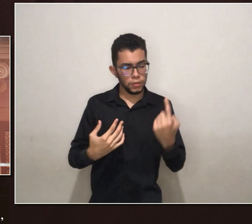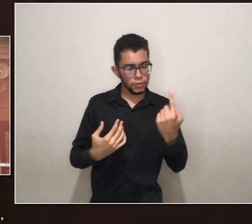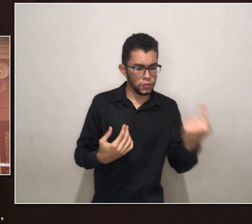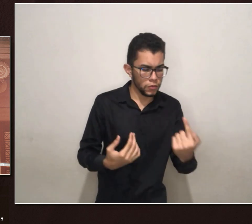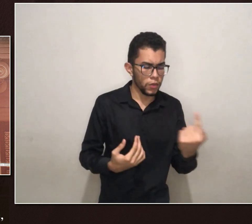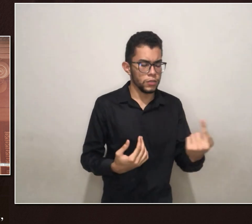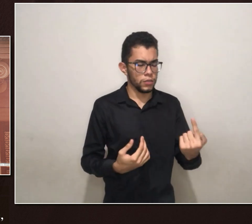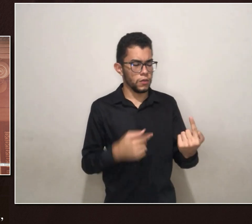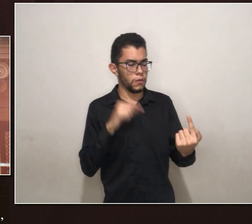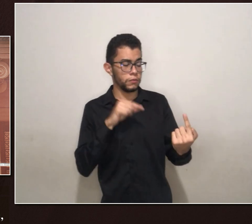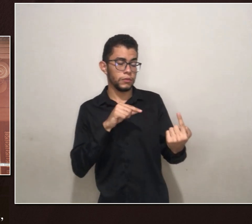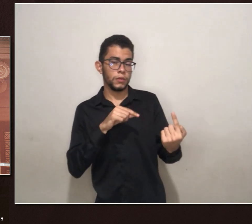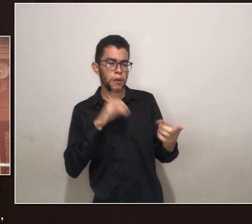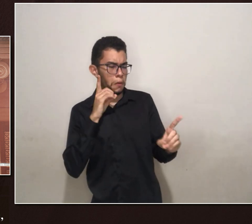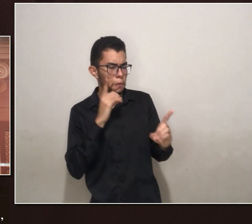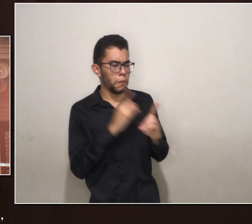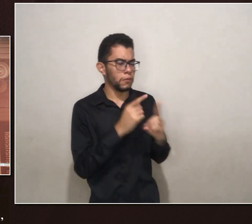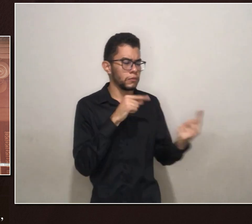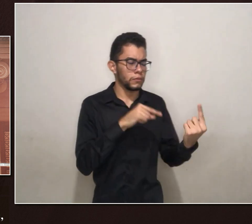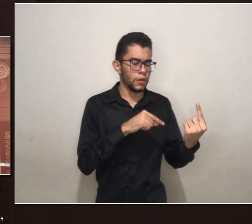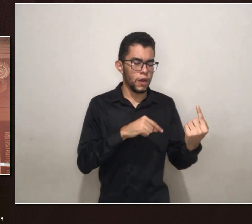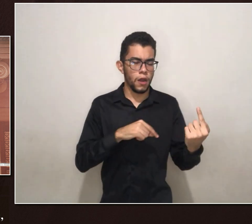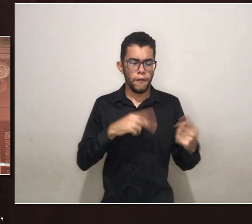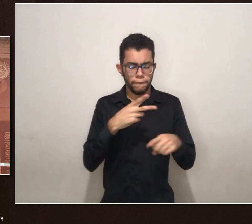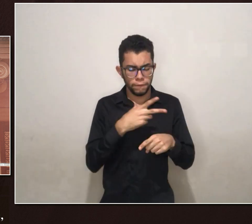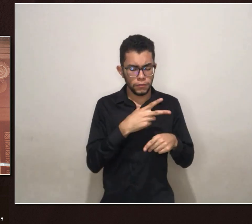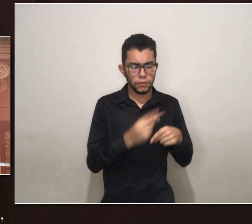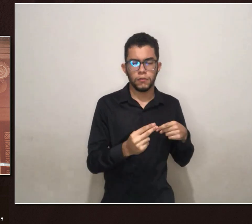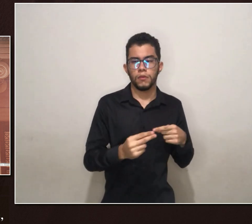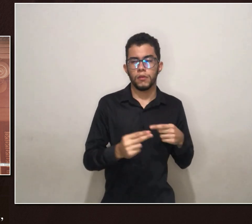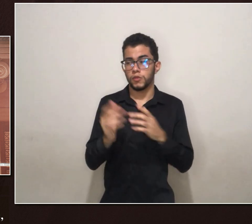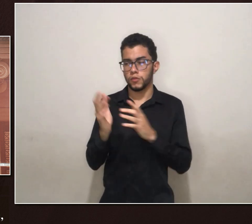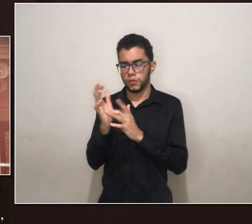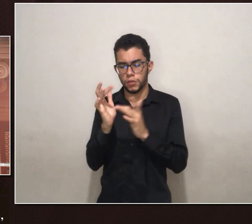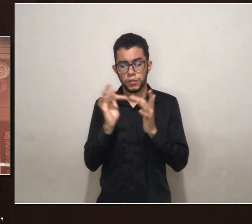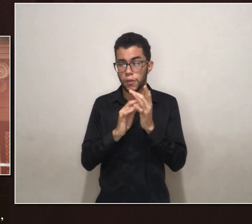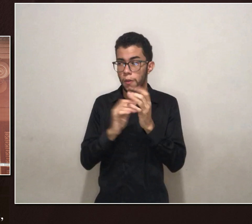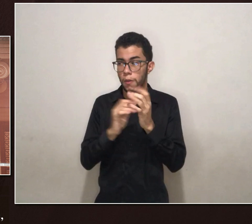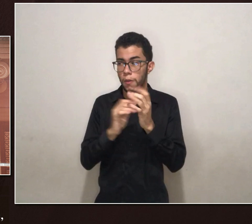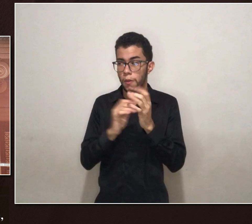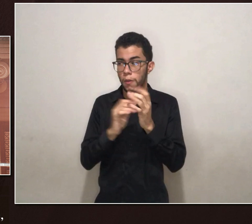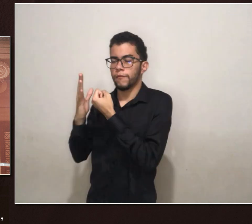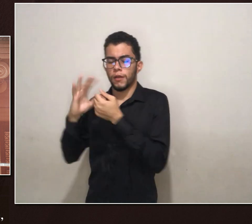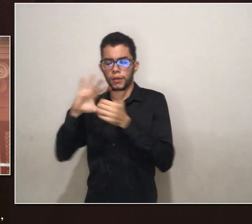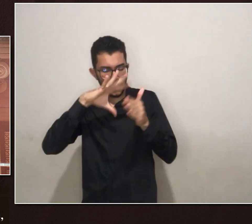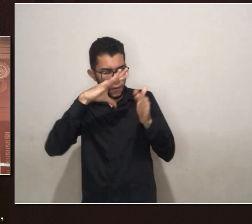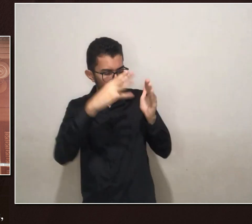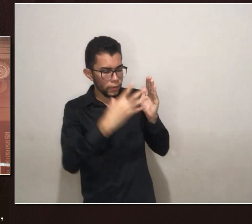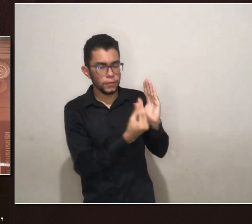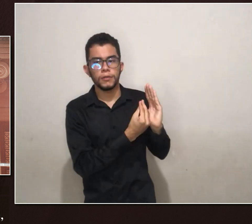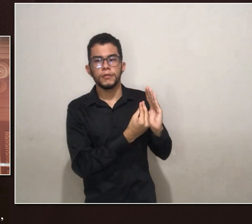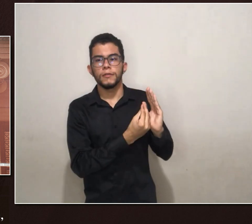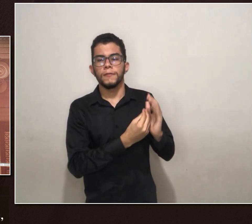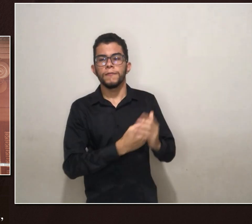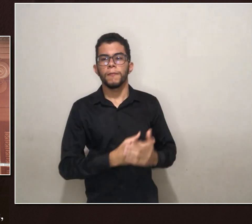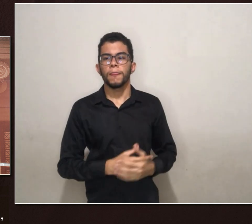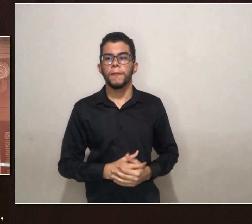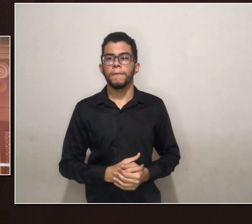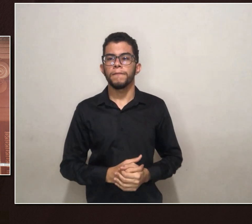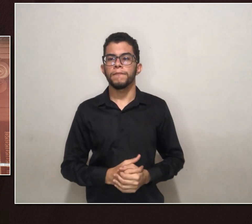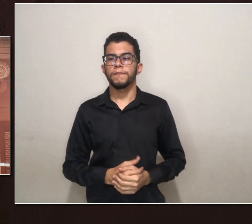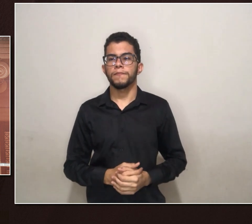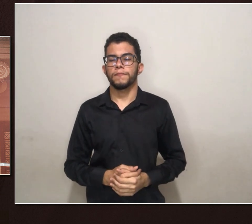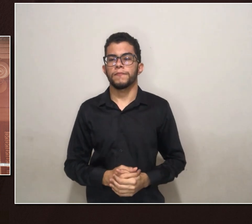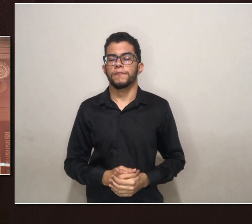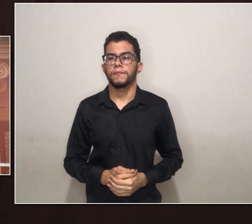do testemunho de Jesus, que é a igreja, que é o candelabro, né, que testifica o próprio Jesus.